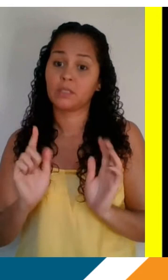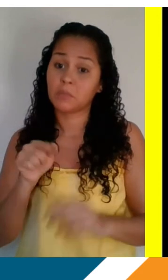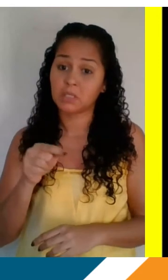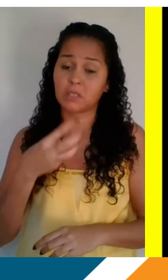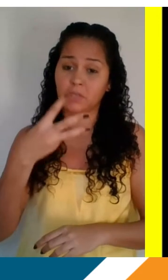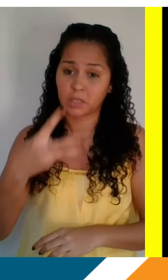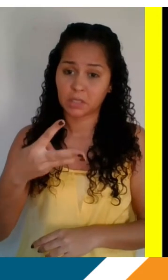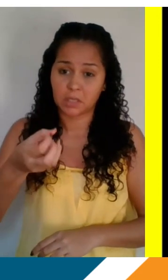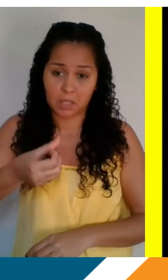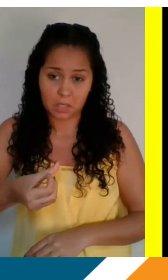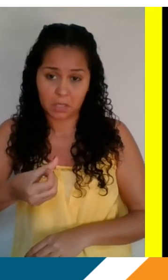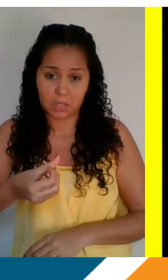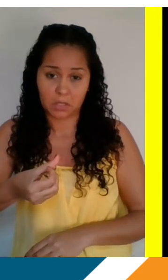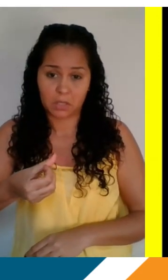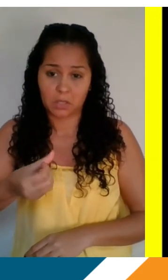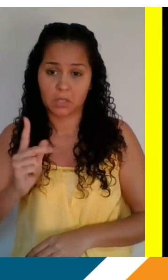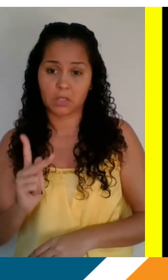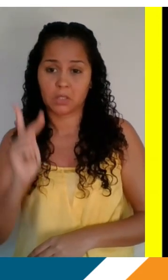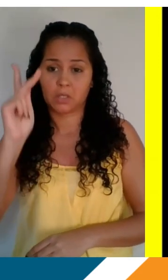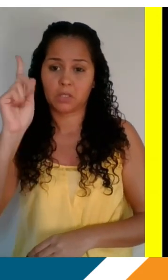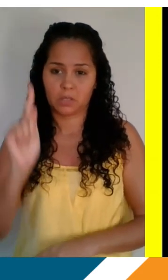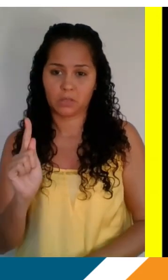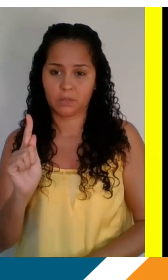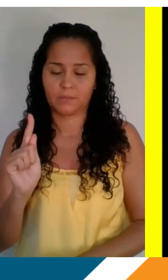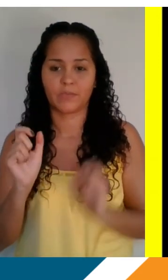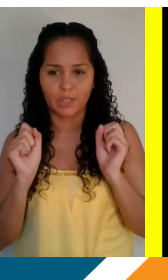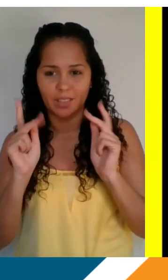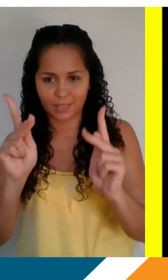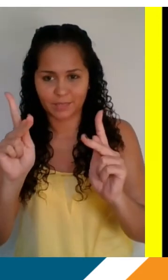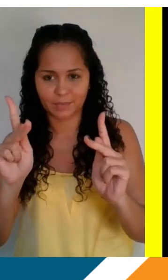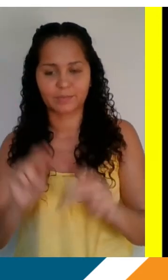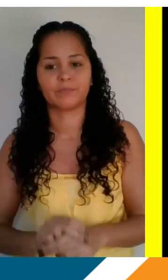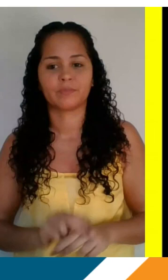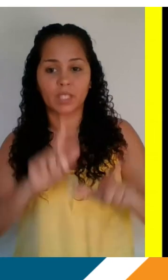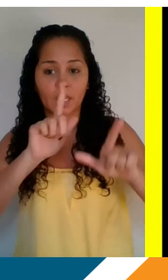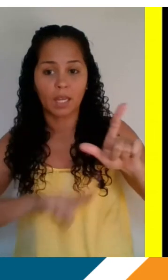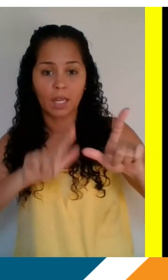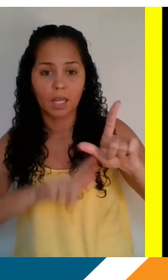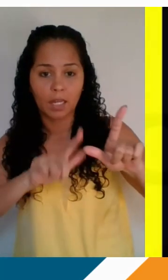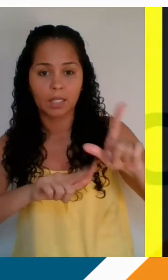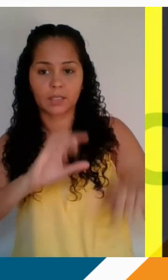vai dar 36 quilogramas. Ok? Letra